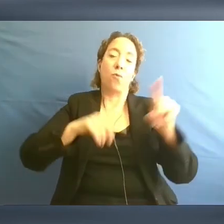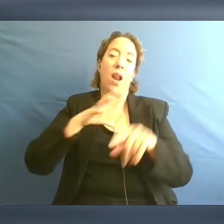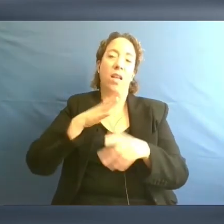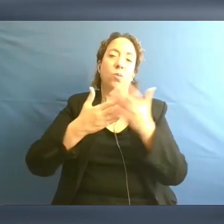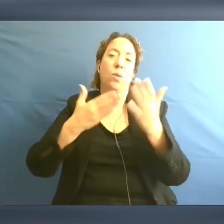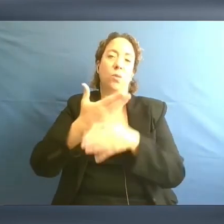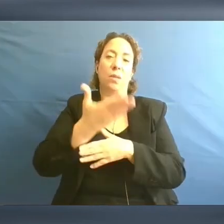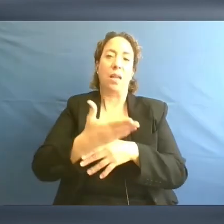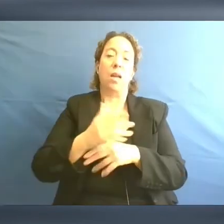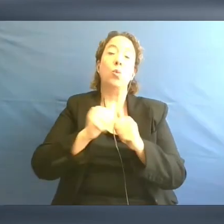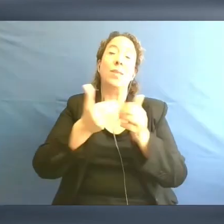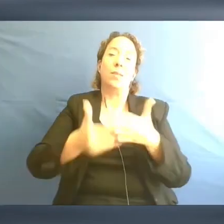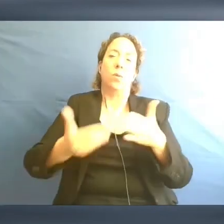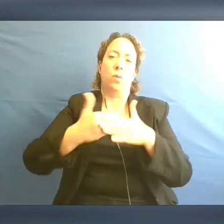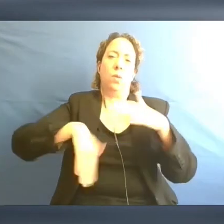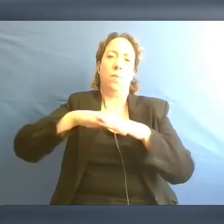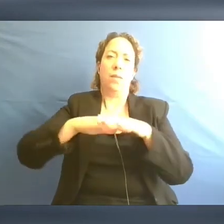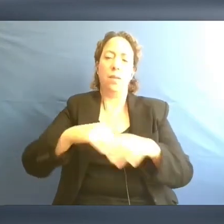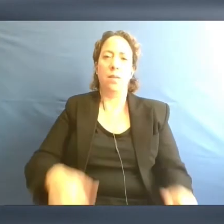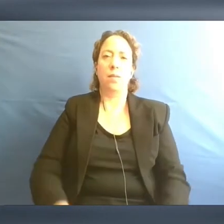des cas limites.